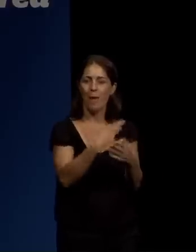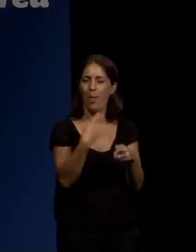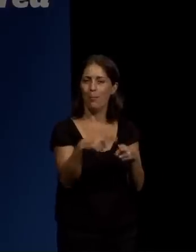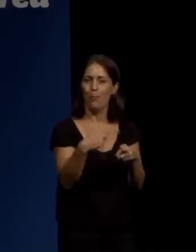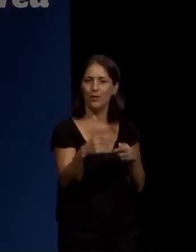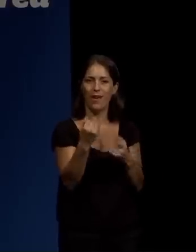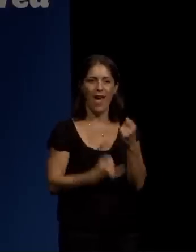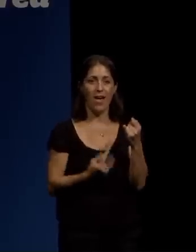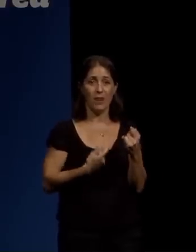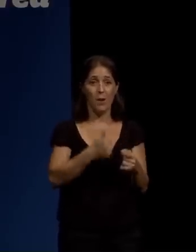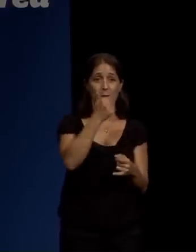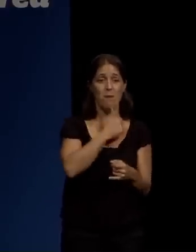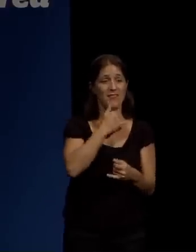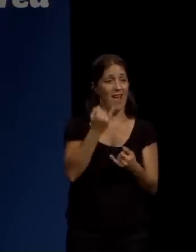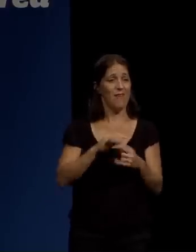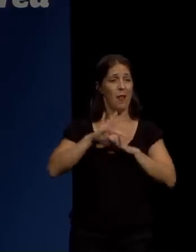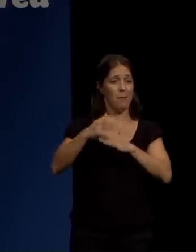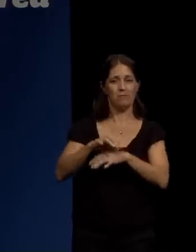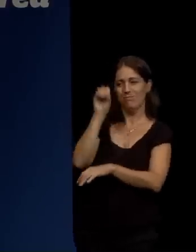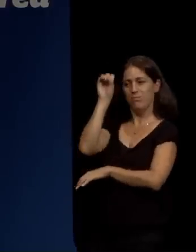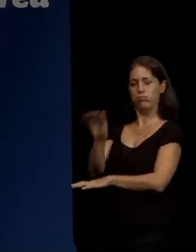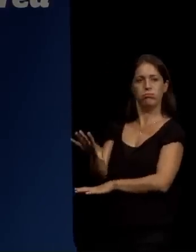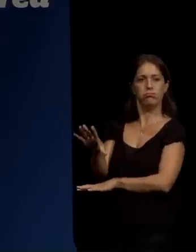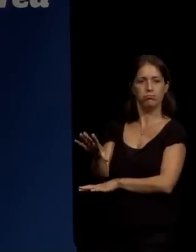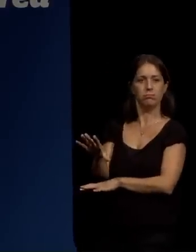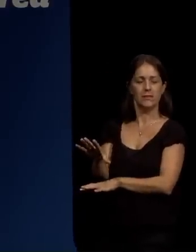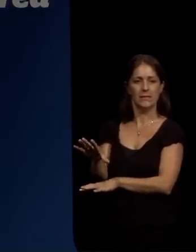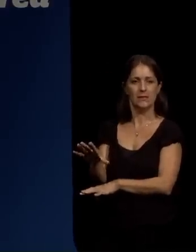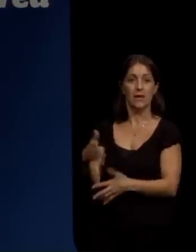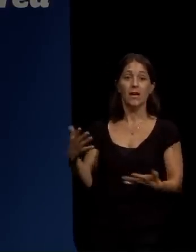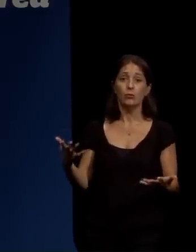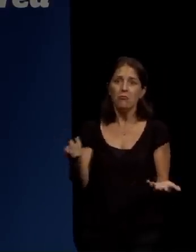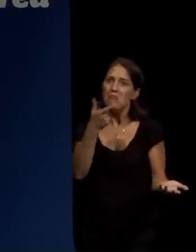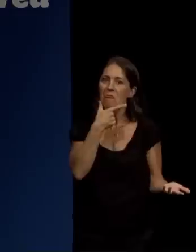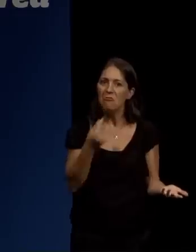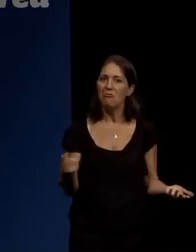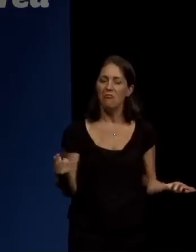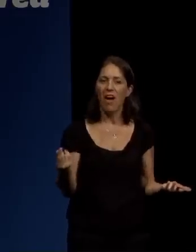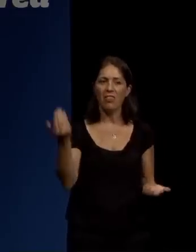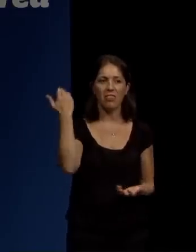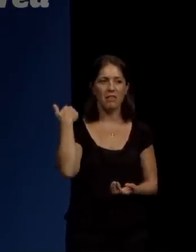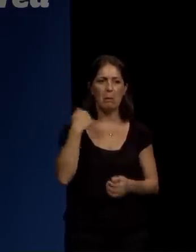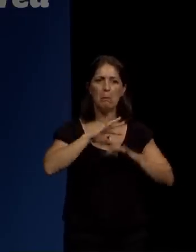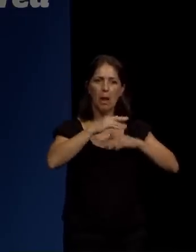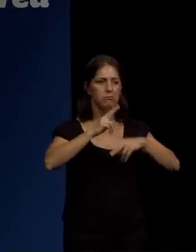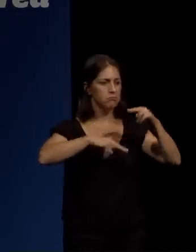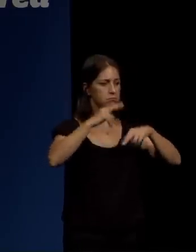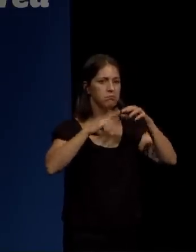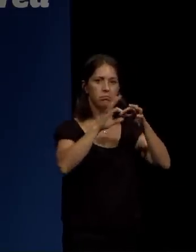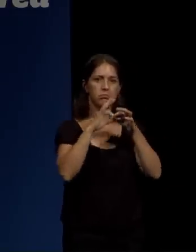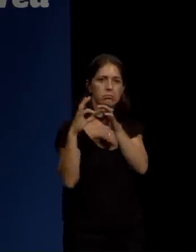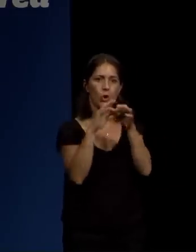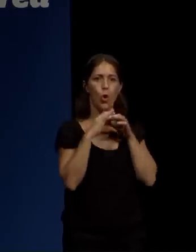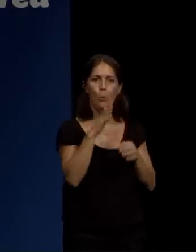de Beiras á luz que iluminou o proxecto de En Marea. Por iso era fácil construir despois En Marea como coalición, porque había